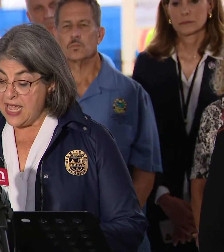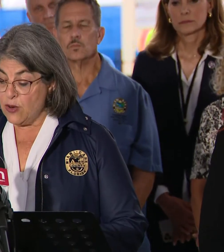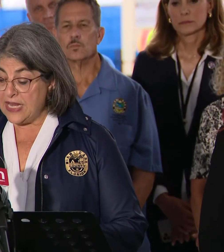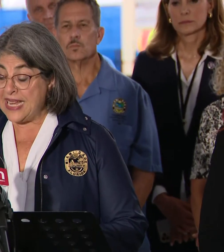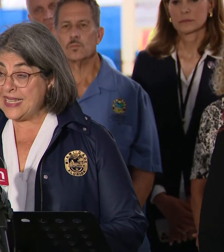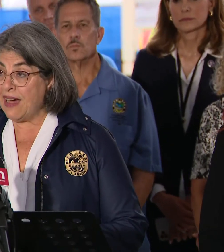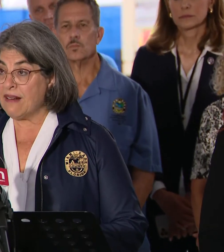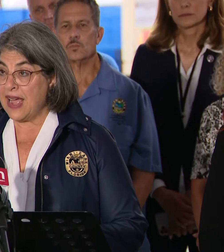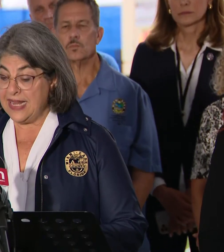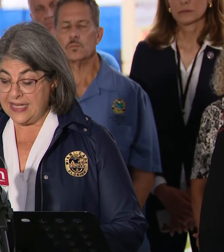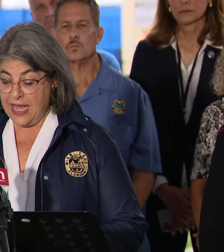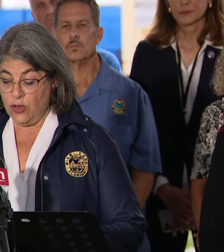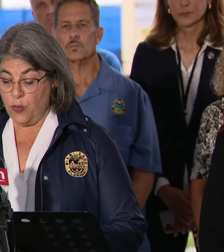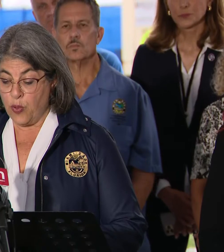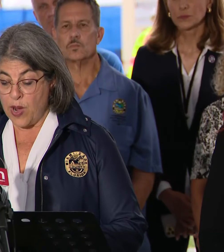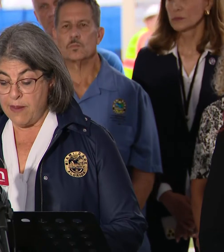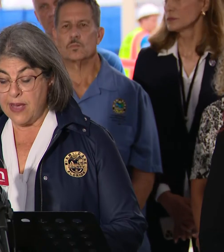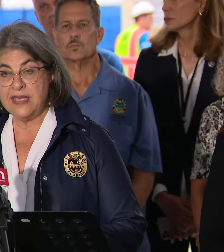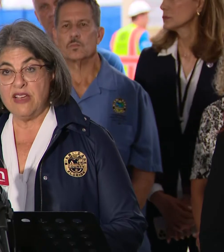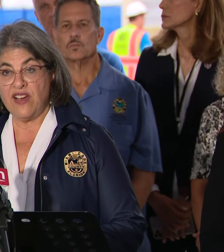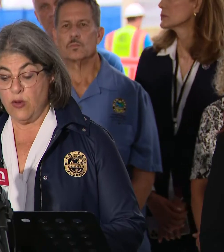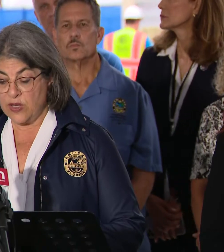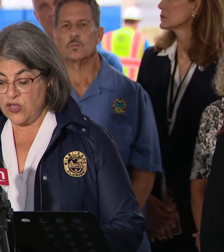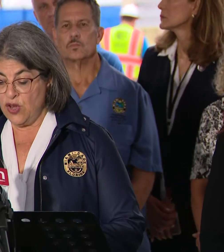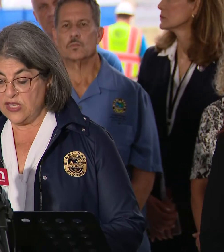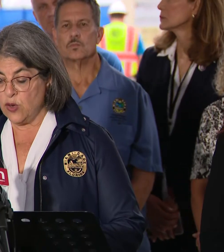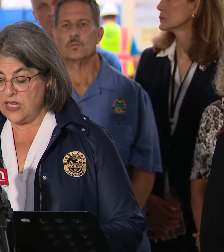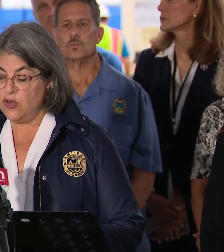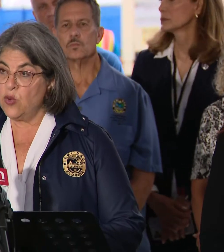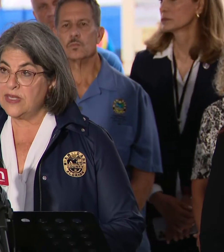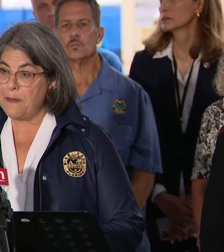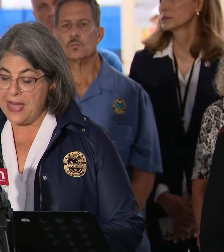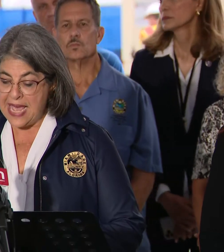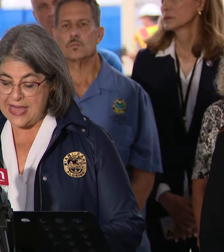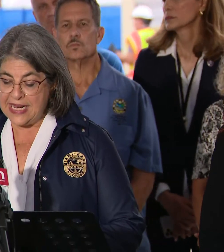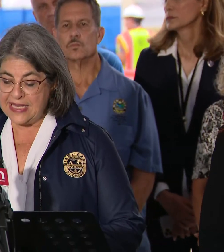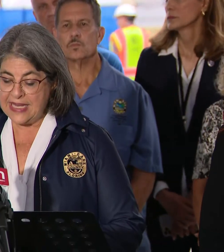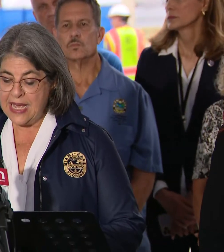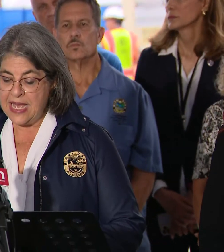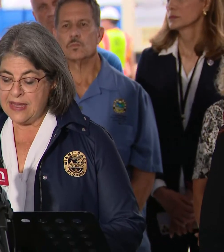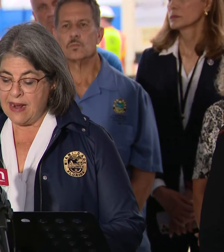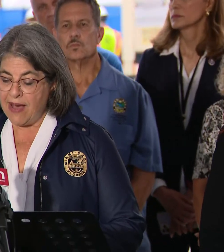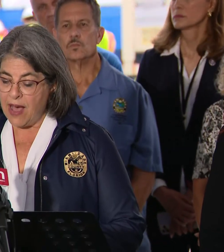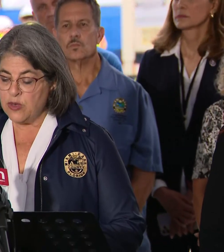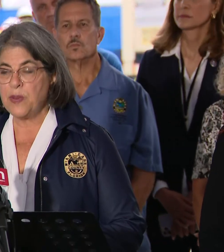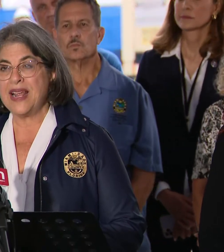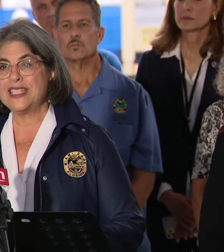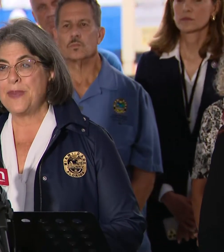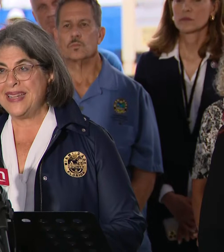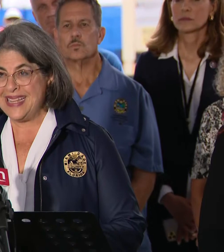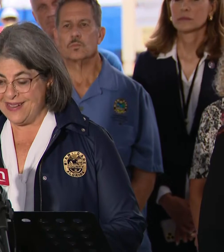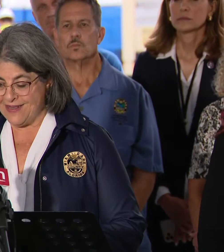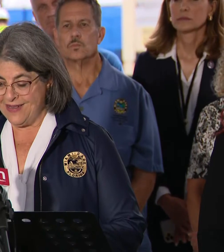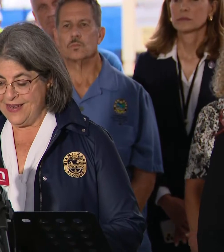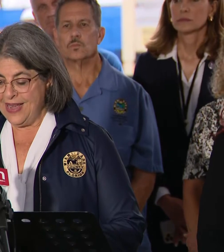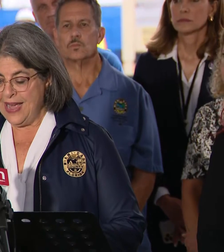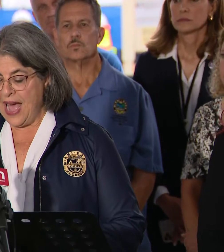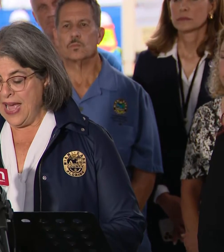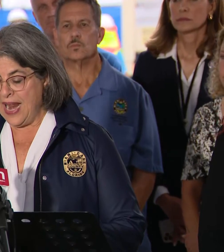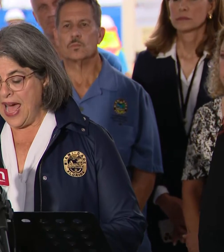de ingenieros está realizando pruebas y evaluaciones continuas mientras trabajamos para